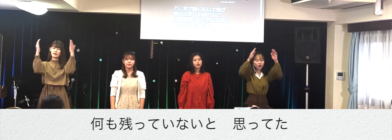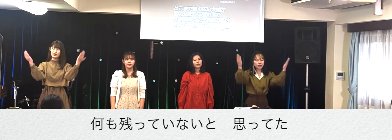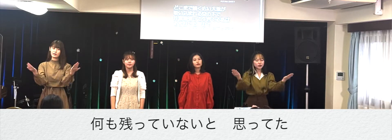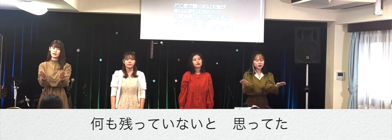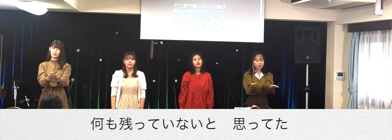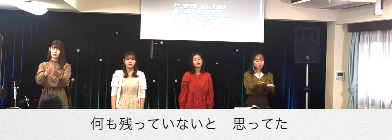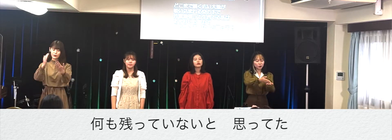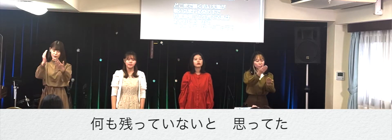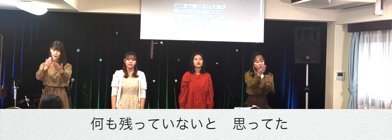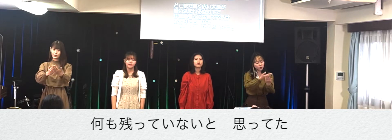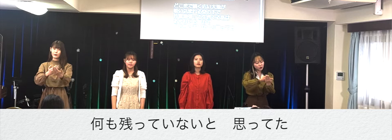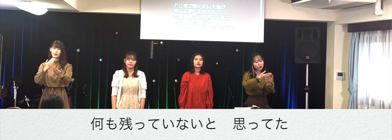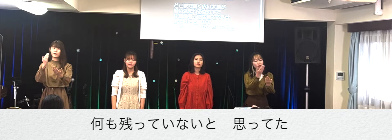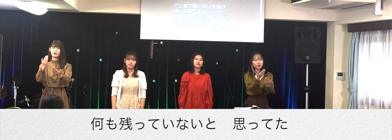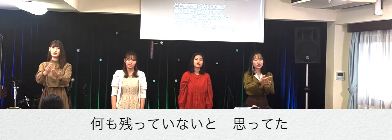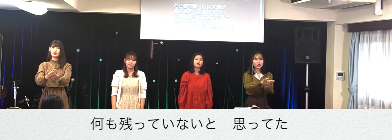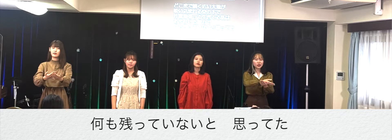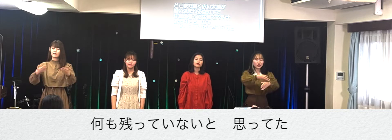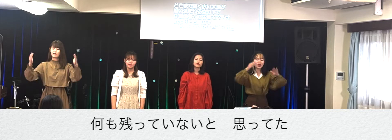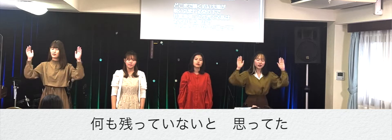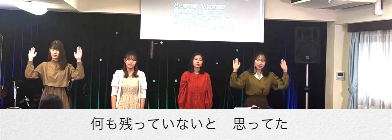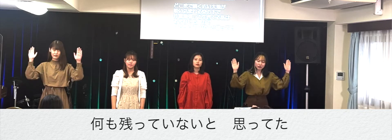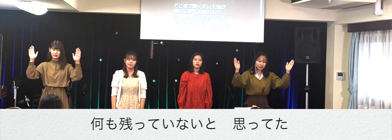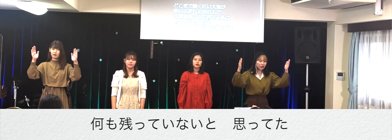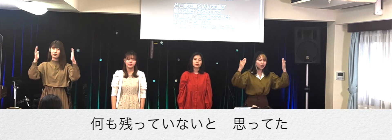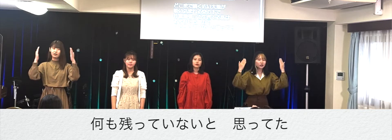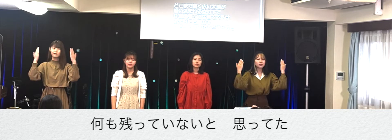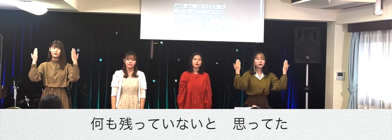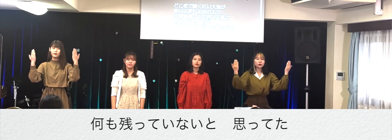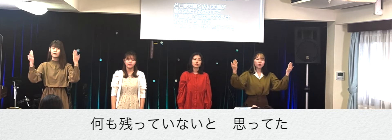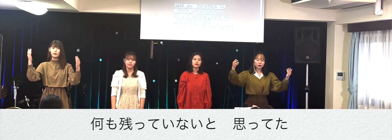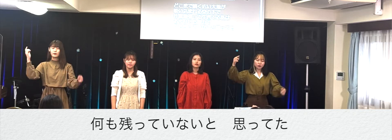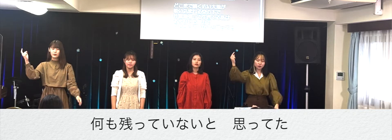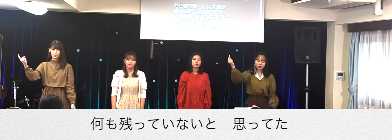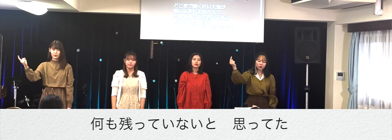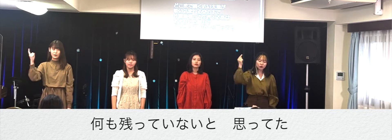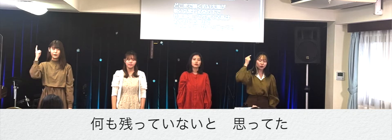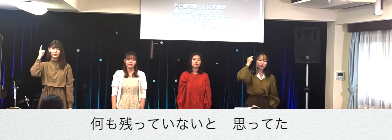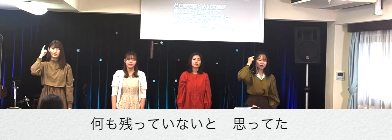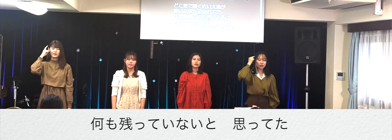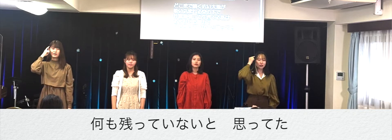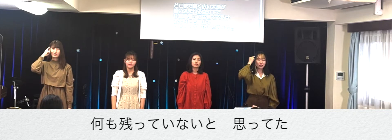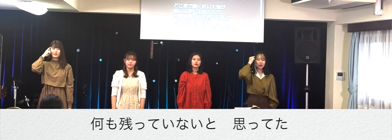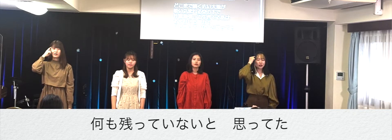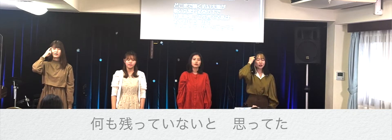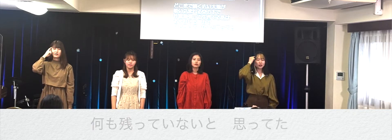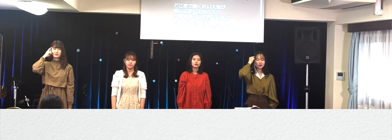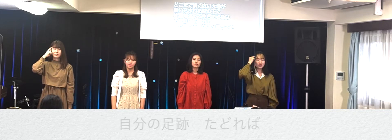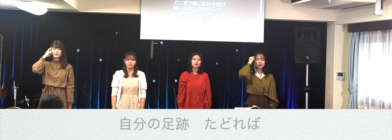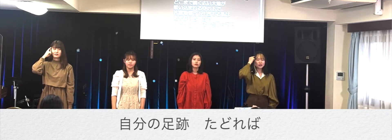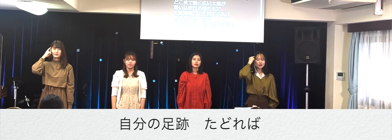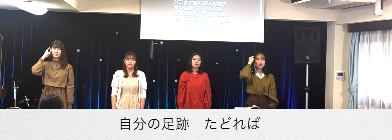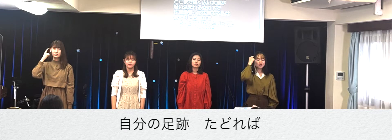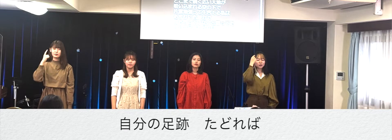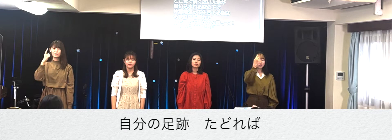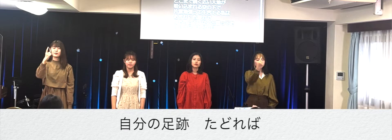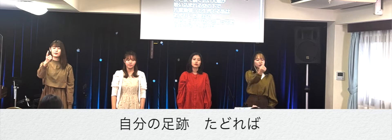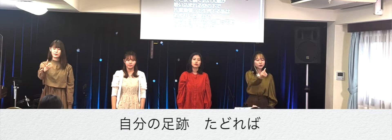何も残っていないと思ってた自分